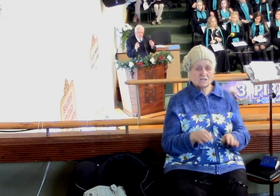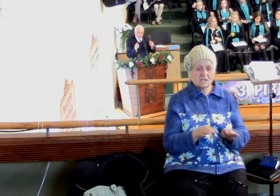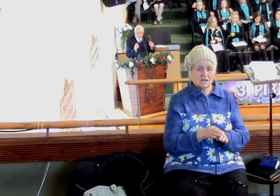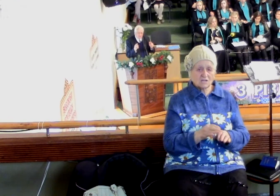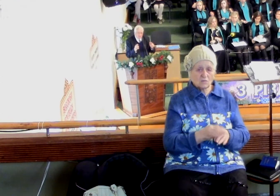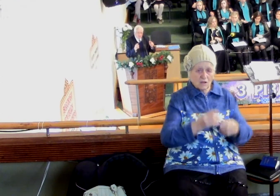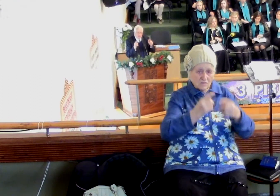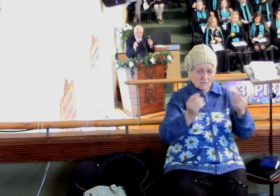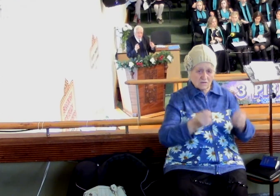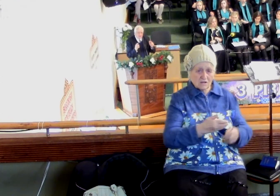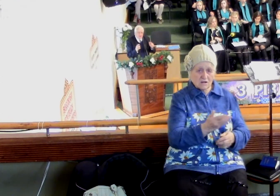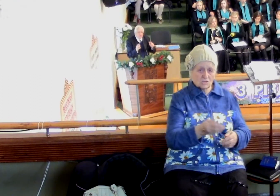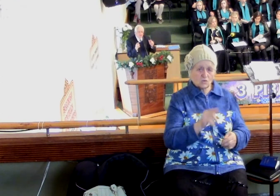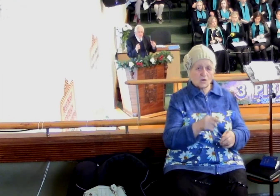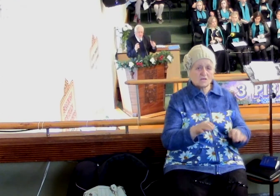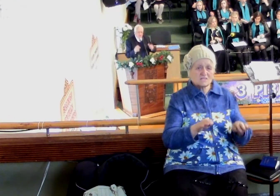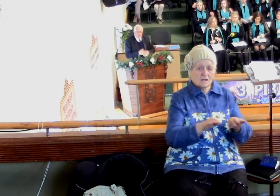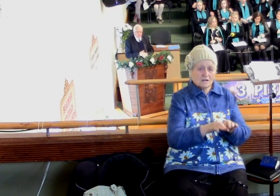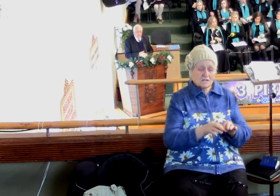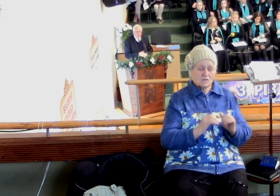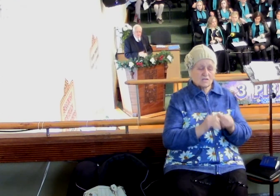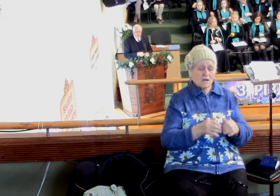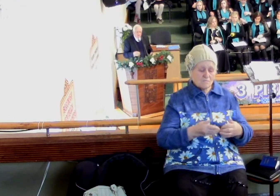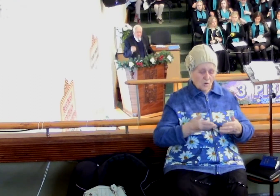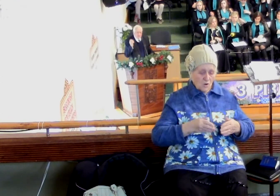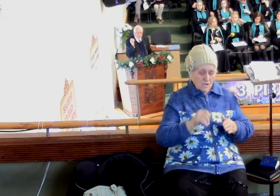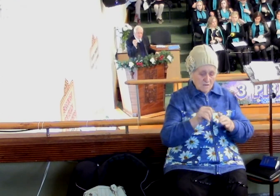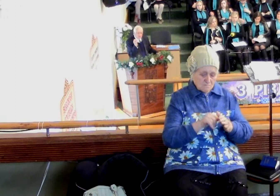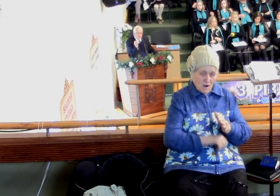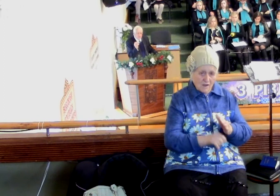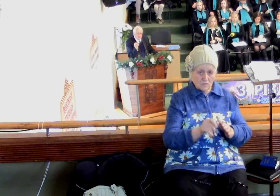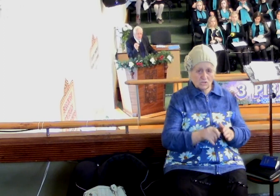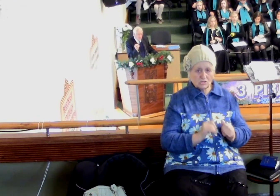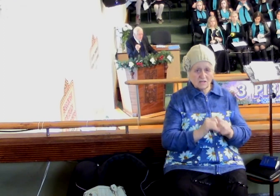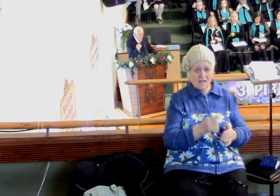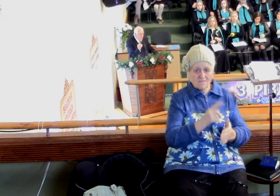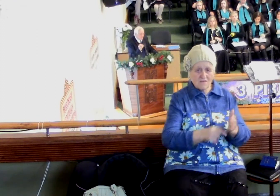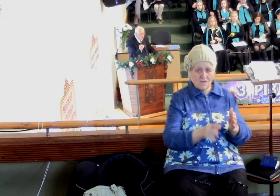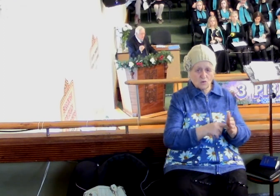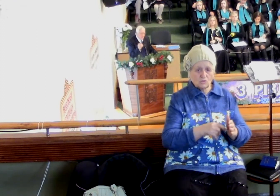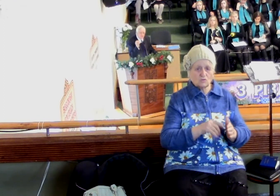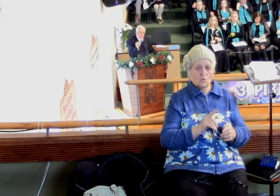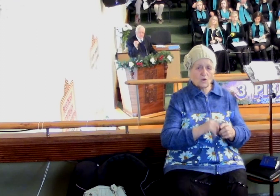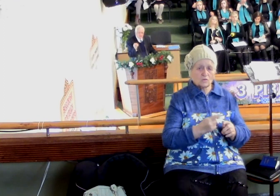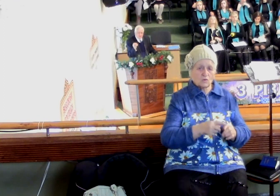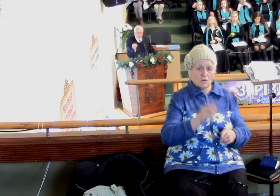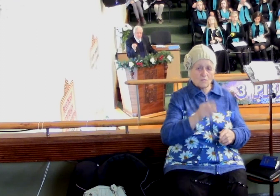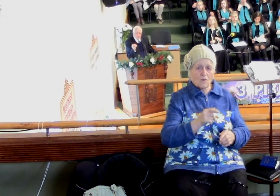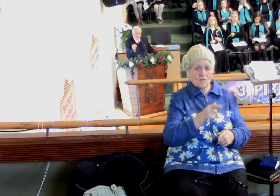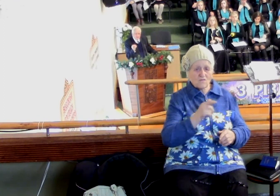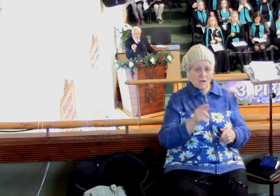наше, то закрыто для погибающих, для неверующих, у которых Бог века